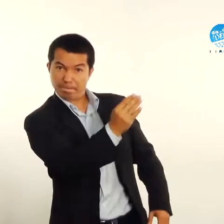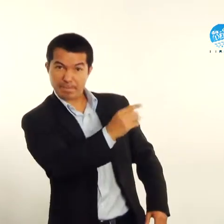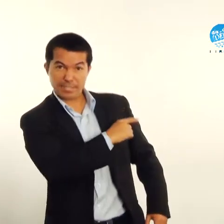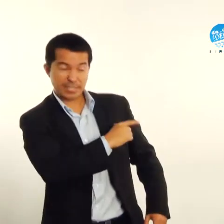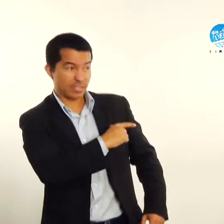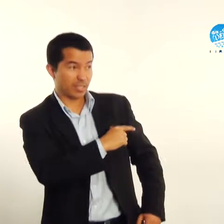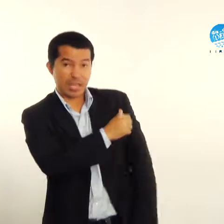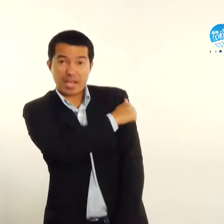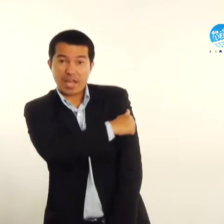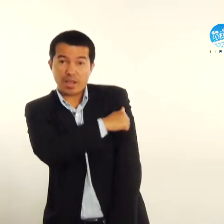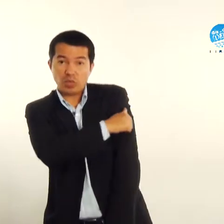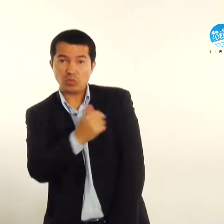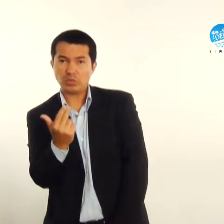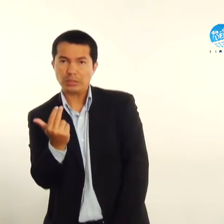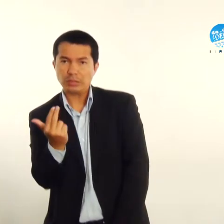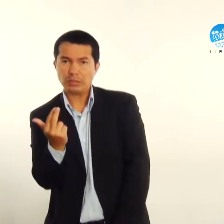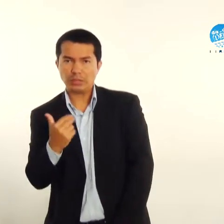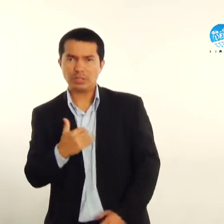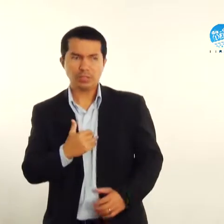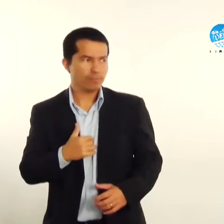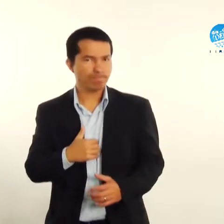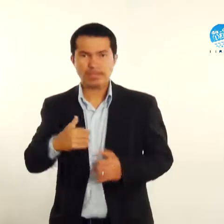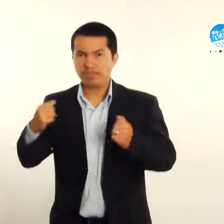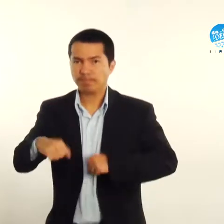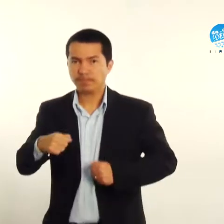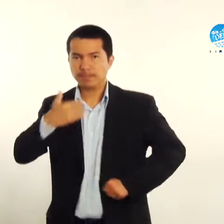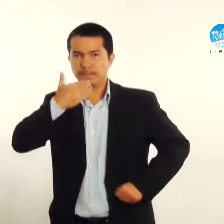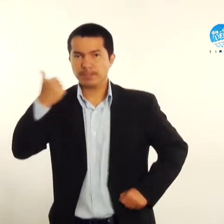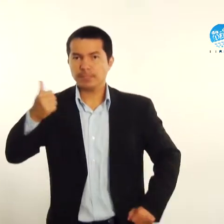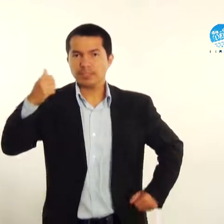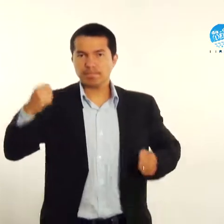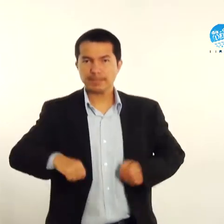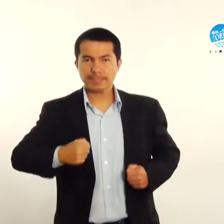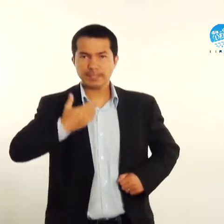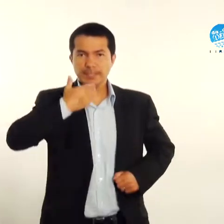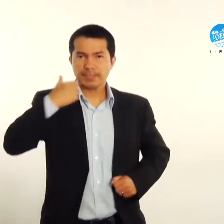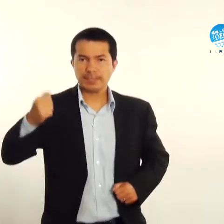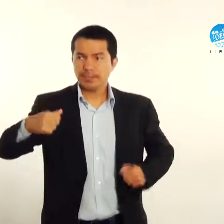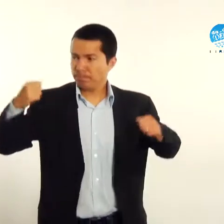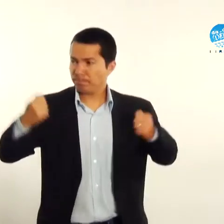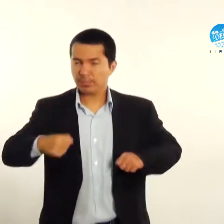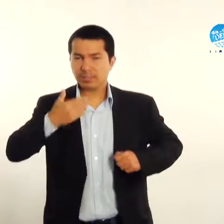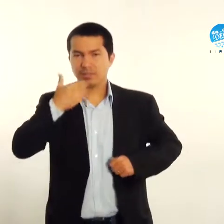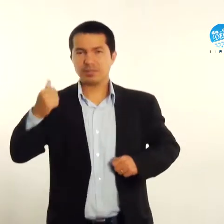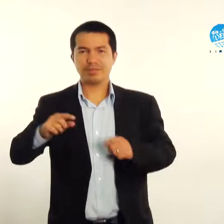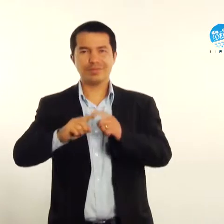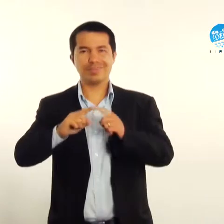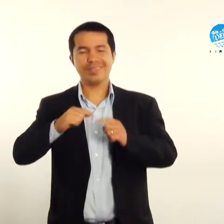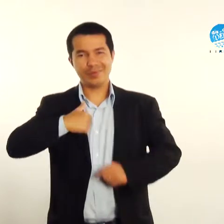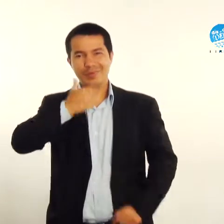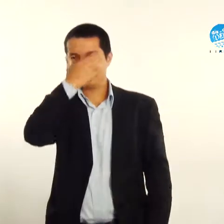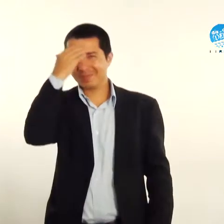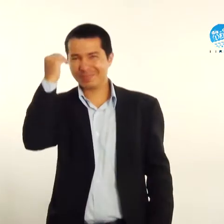sempre estava na frente, e eu ficava estudando. Eu falava para o meu pai: não, eu tenho que passar, eu tenho que ser o melhor, eu tenho que ser o melhor. E eu não me esqueço, no dia